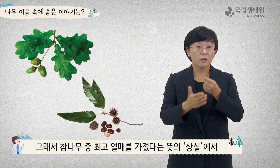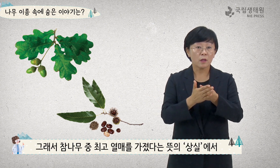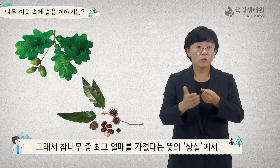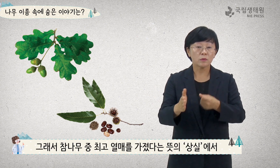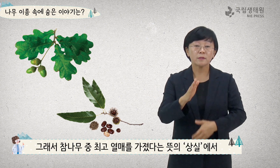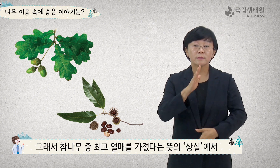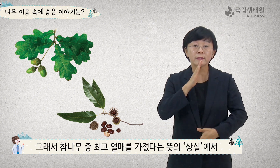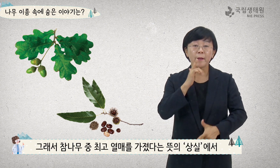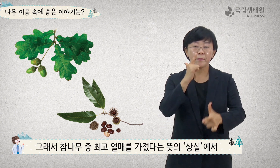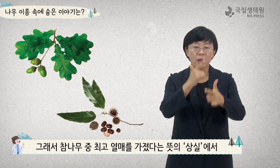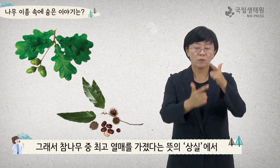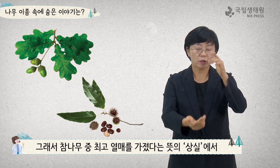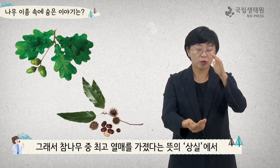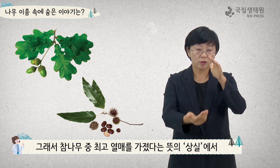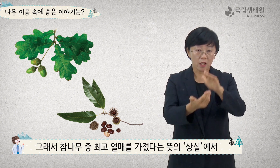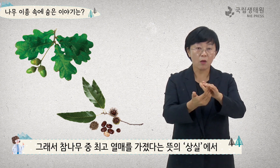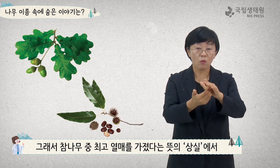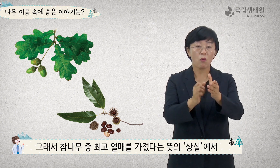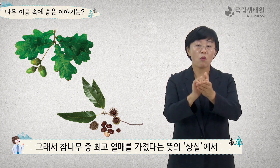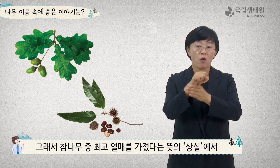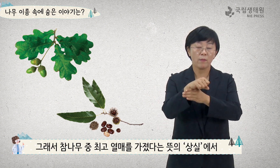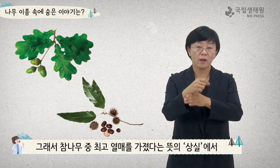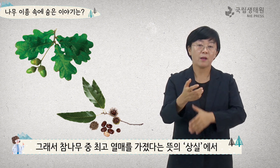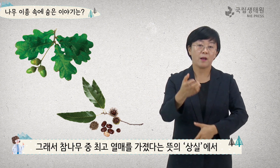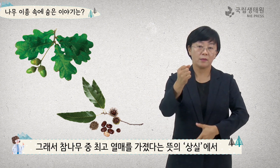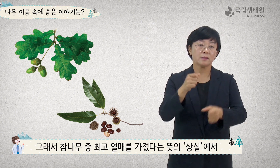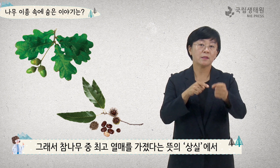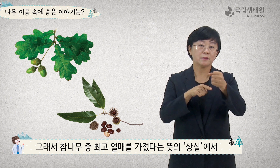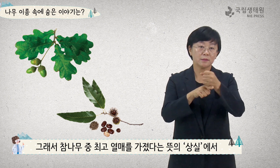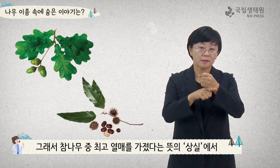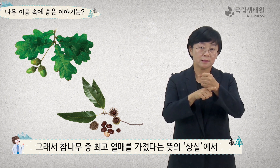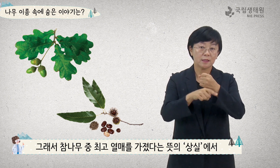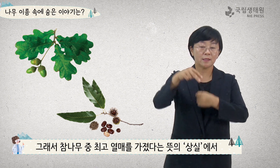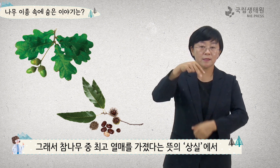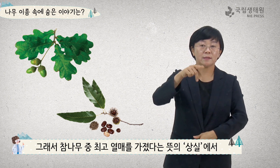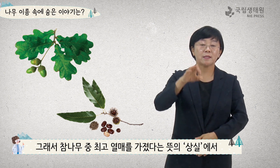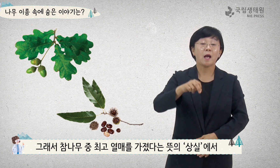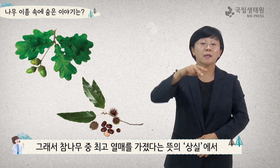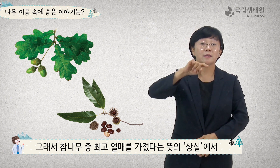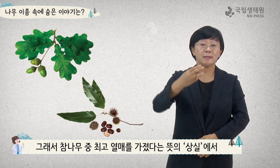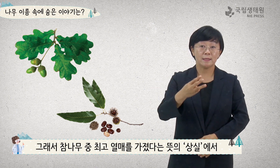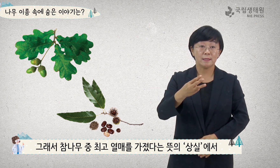그래서 참나무 중 최고 열매를 가졌다는 뜻의 상실에서